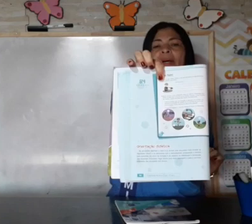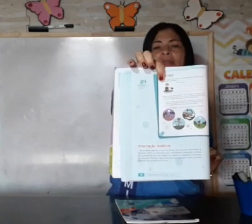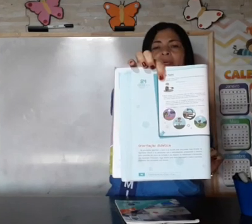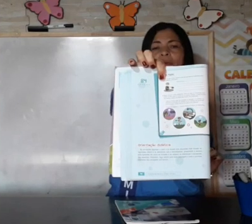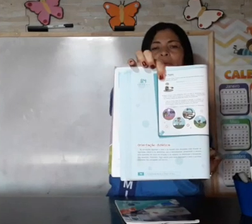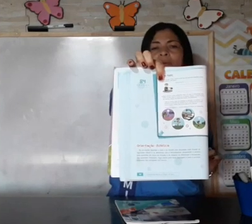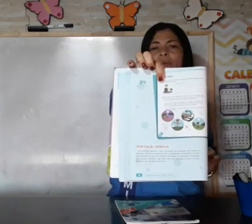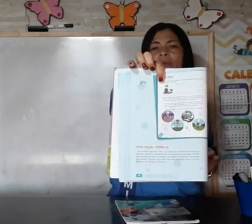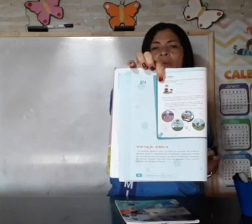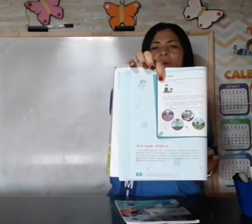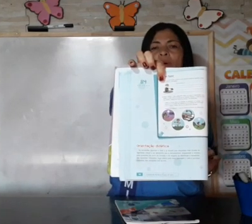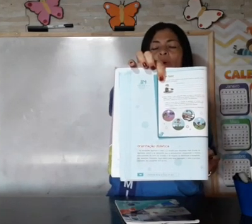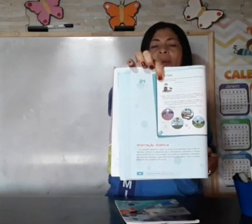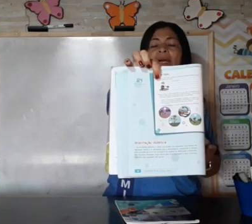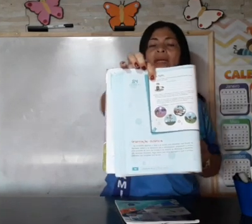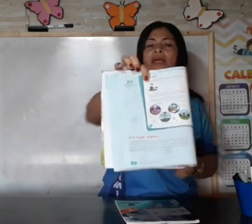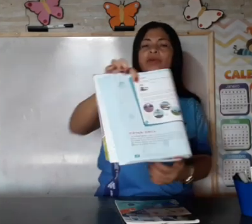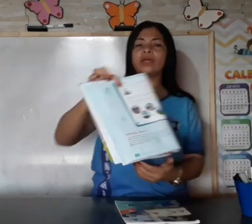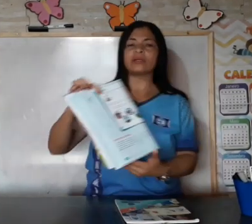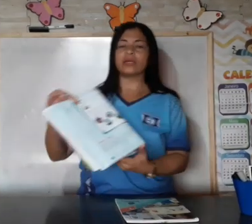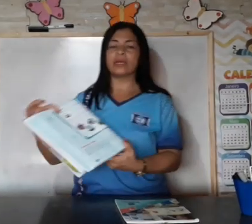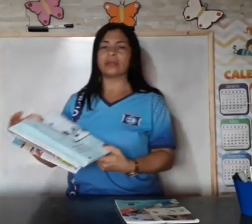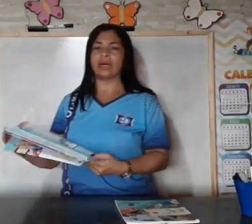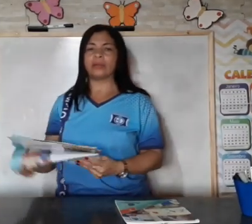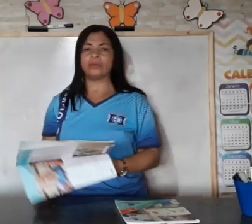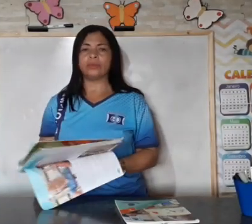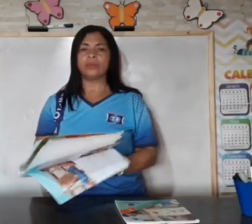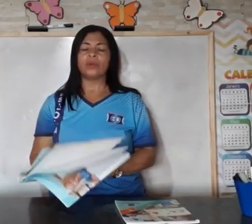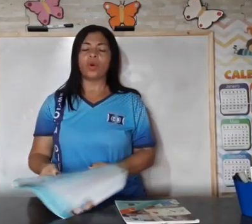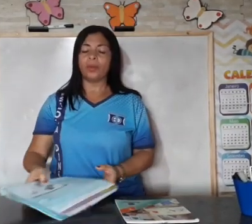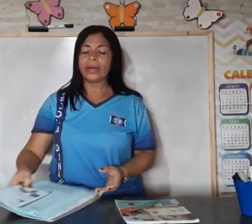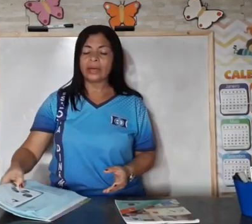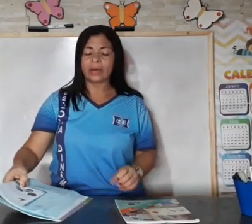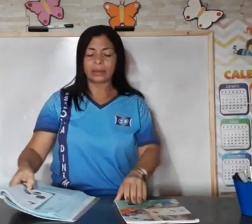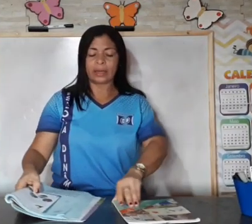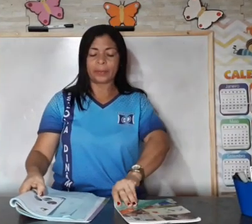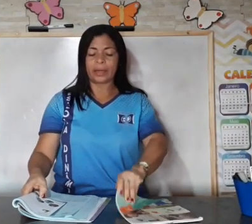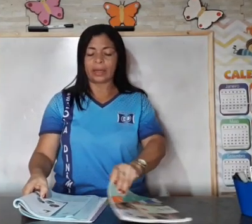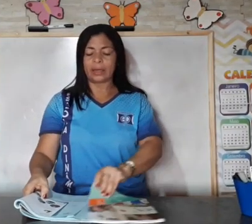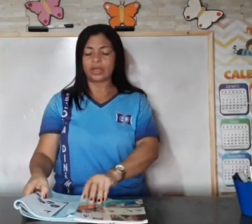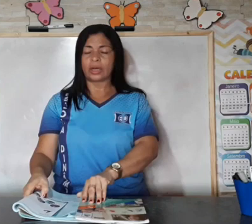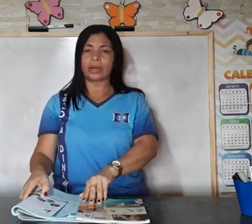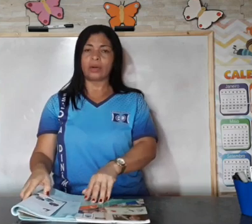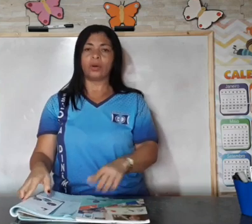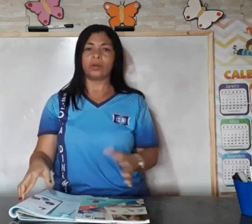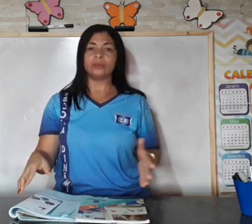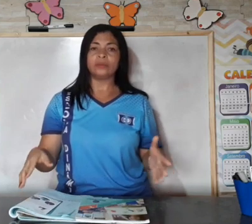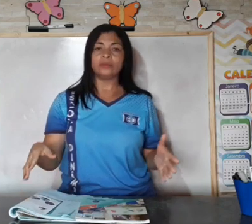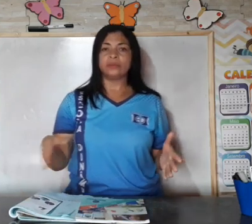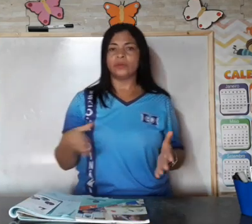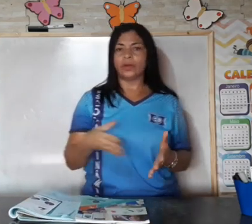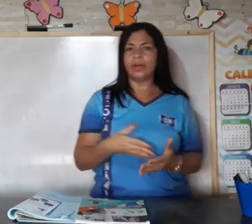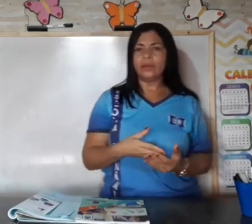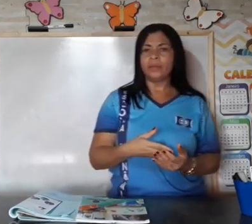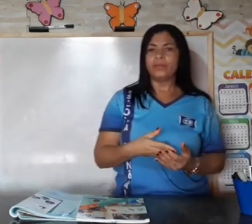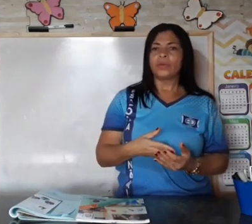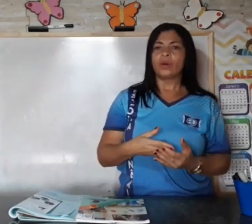passando? Como é que ele deveria ser tratado? Como era que ele, era para ele estar agora? Não é?